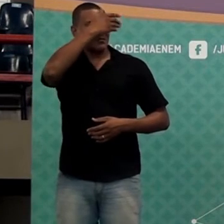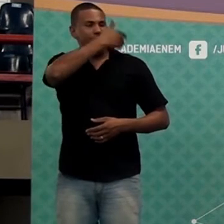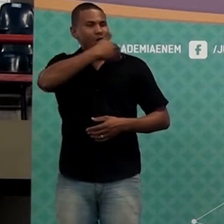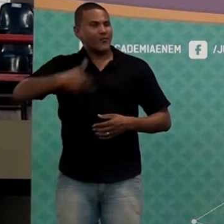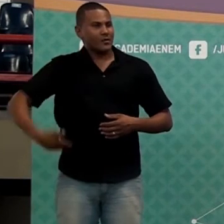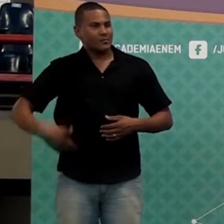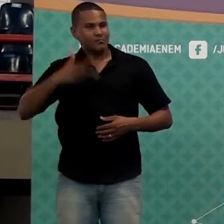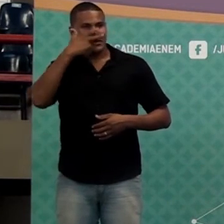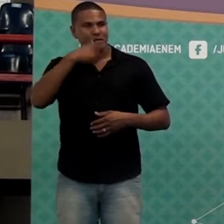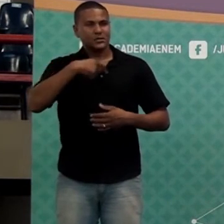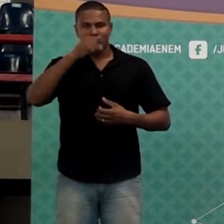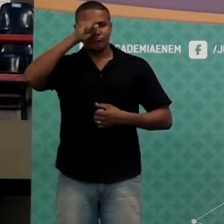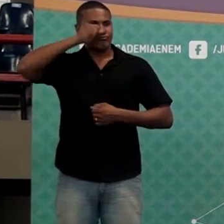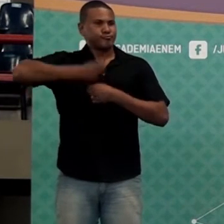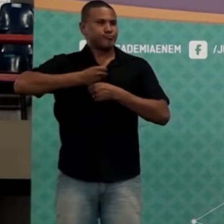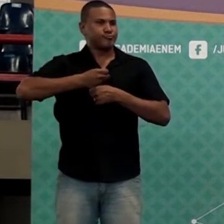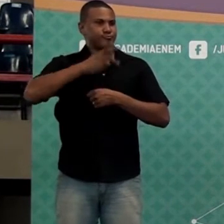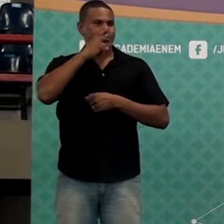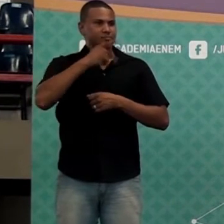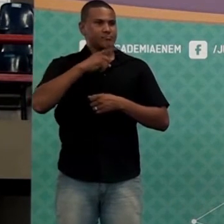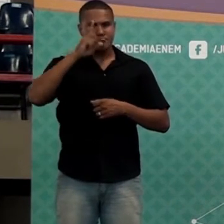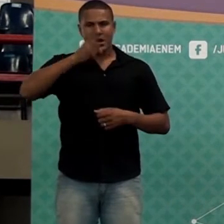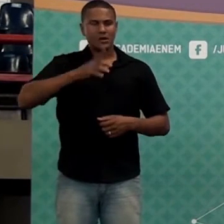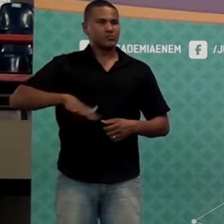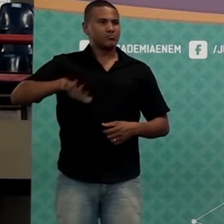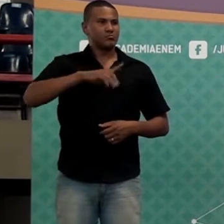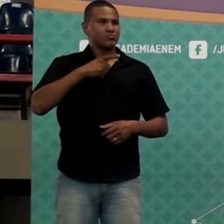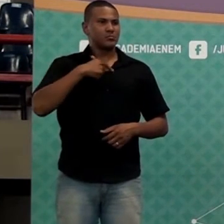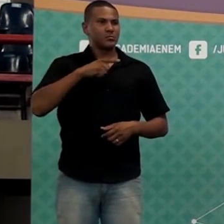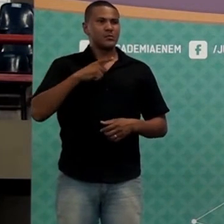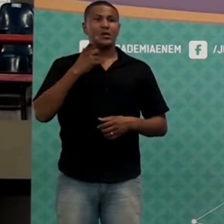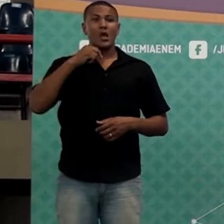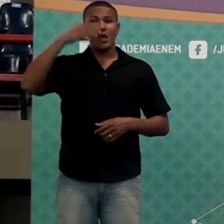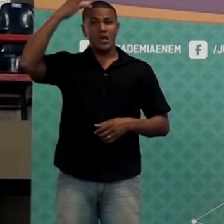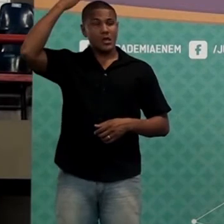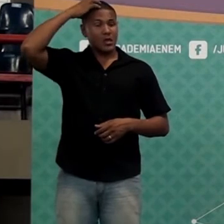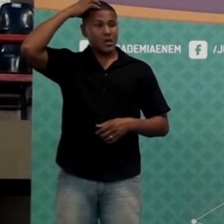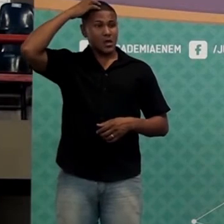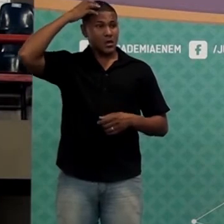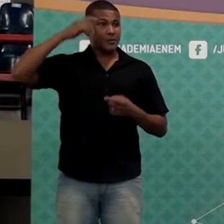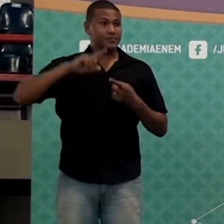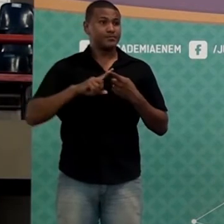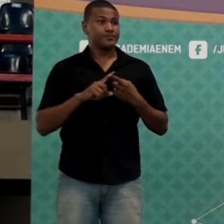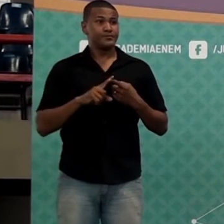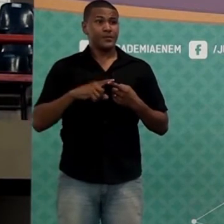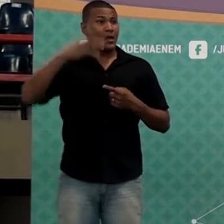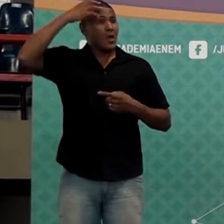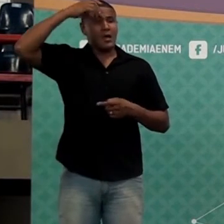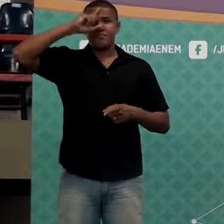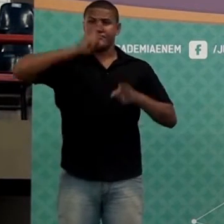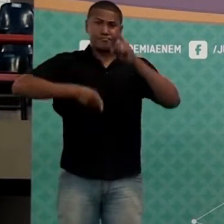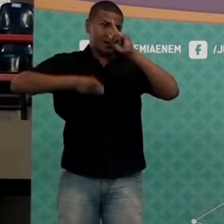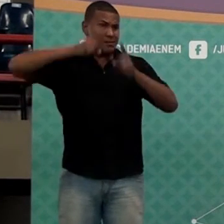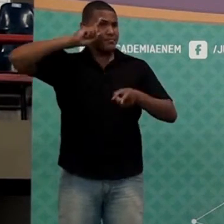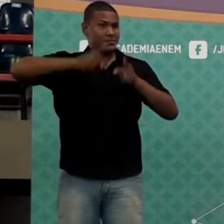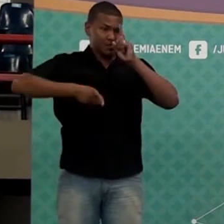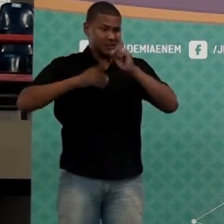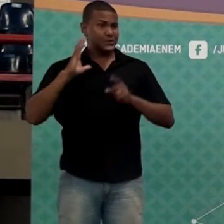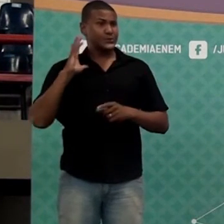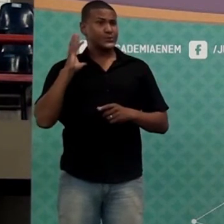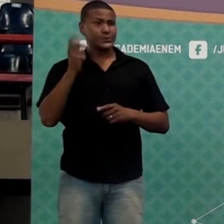decidir o que quer. Na teoria, quem toma as decisões quer um rei? O rei. O rei tem condição de administrar o país